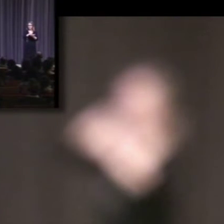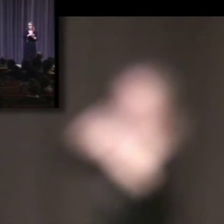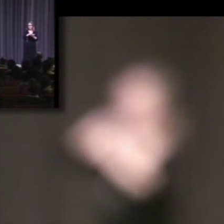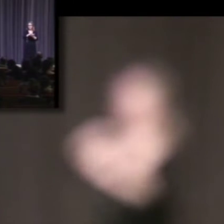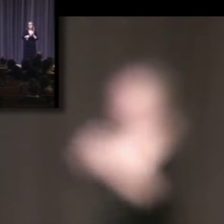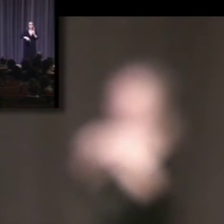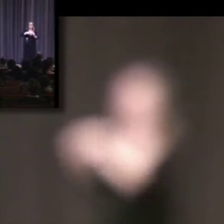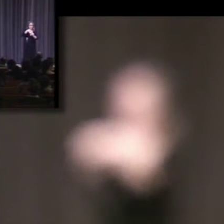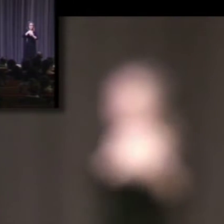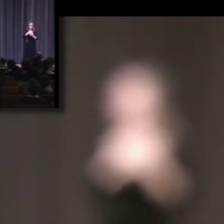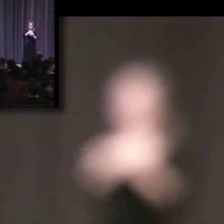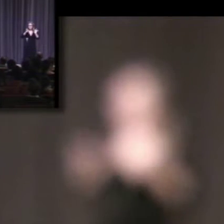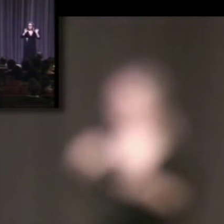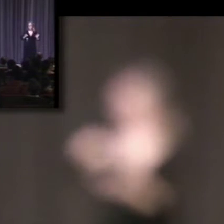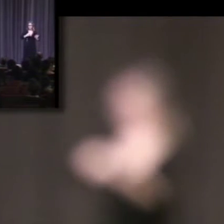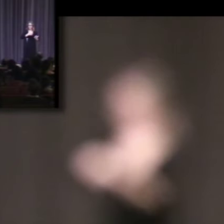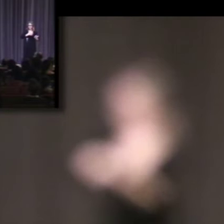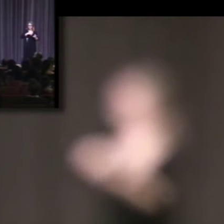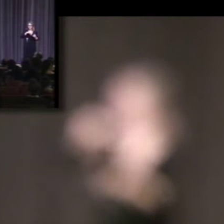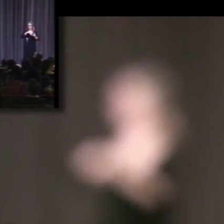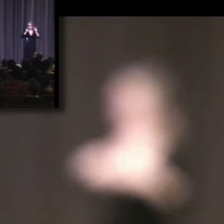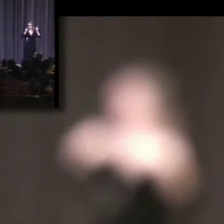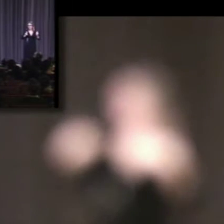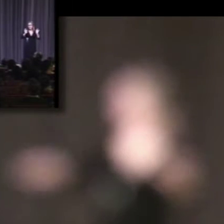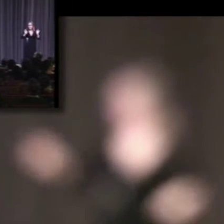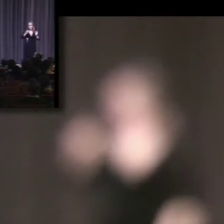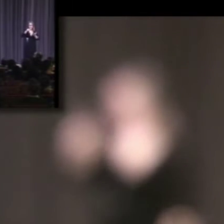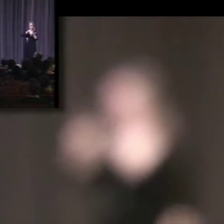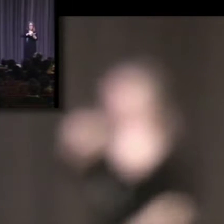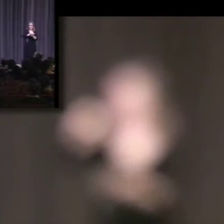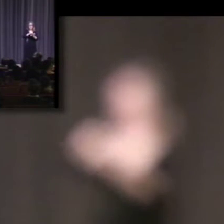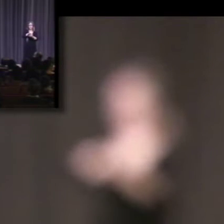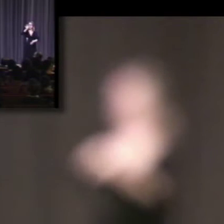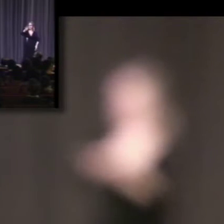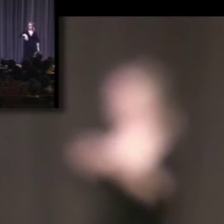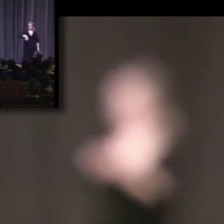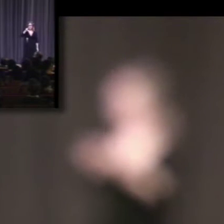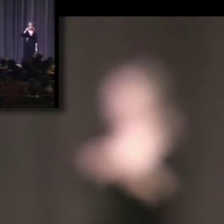i a més a més, en el nostre cas, la llengua de signes catalana.